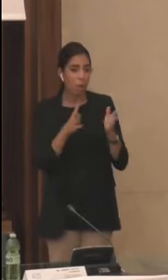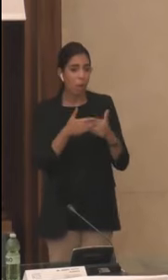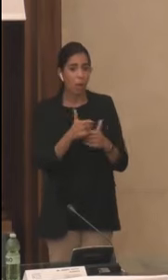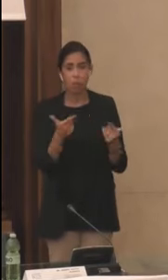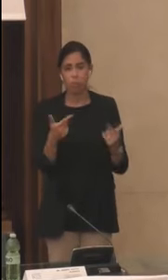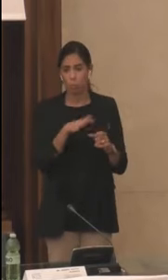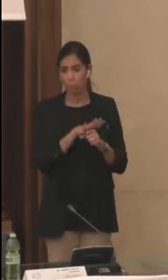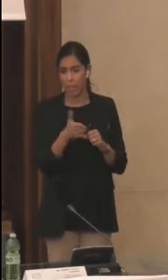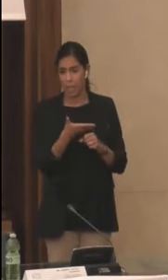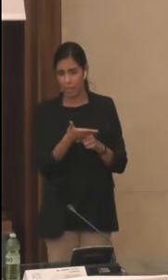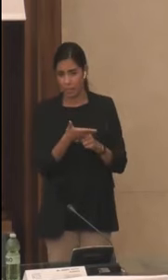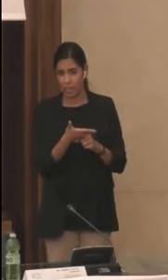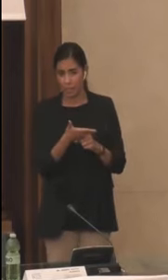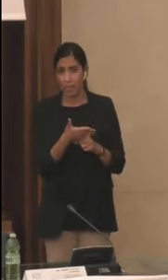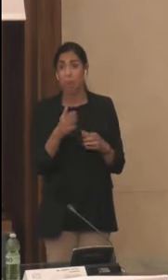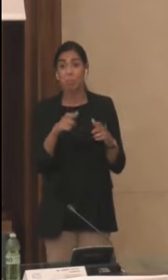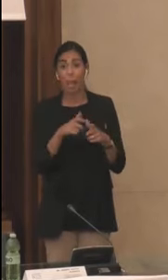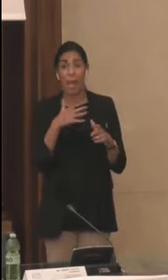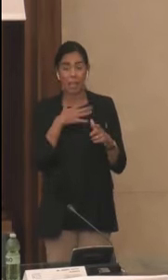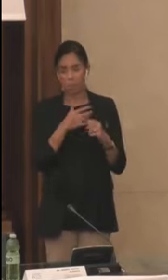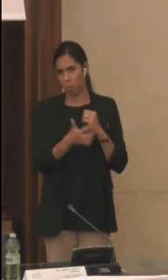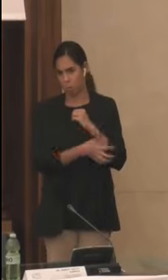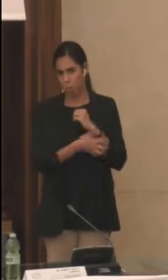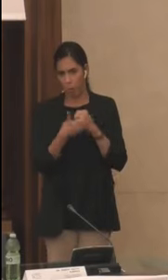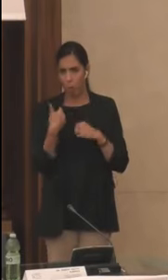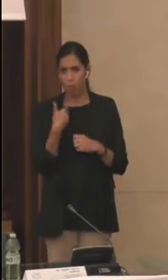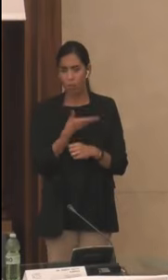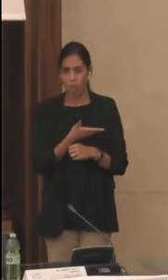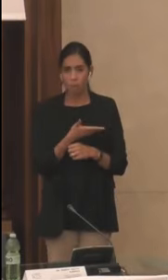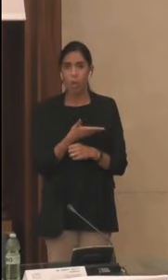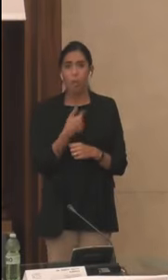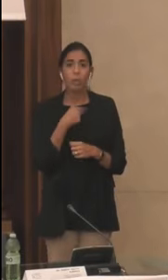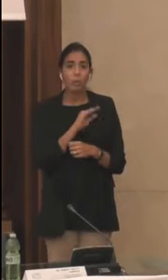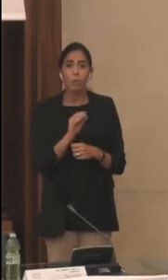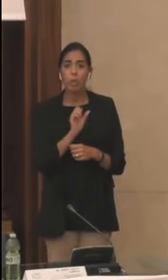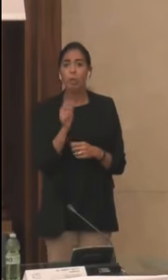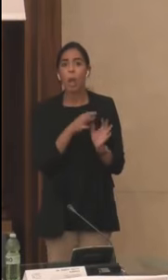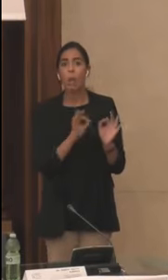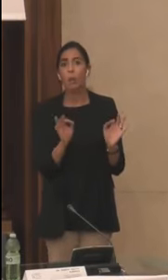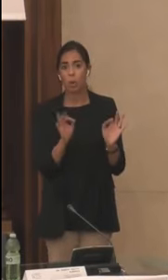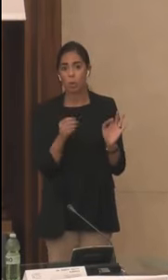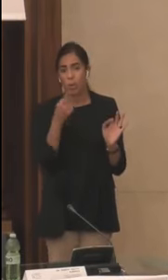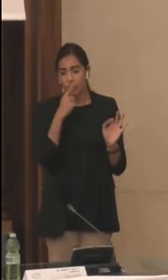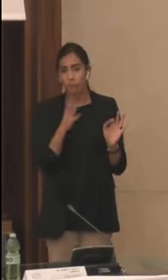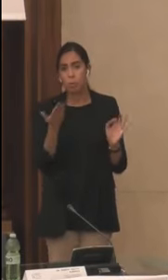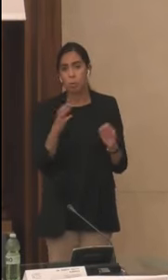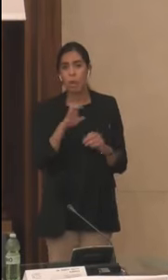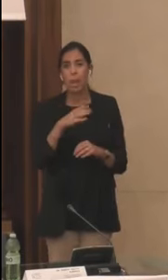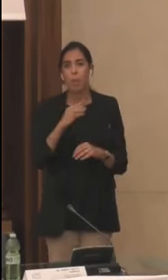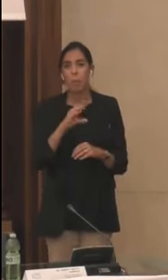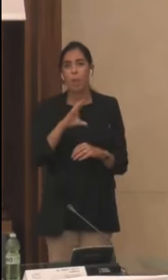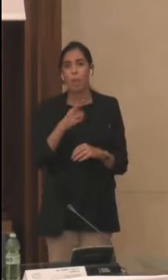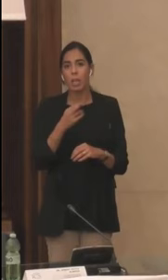cosas: hemograma, PCR y dímero D. En el hemograma veíamos leucocitosis con neutrofilia, nos indicaba que había una